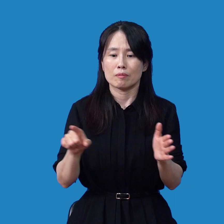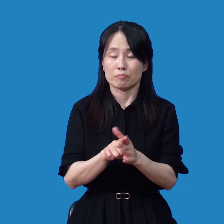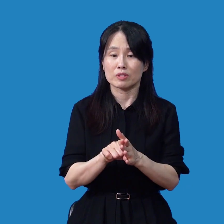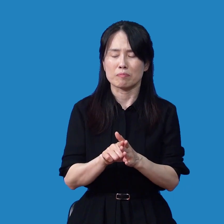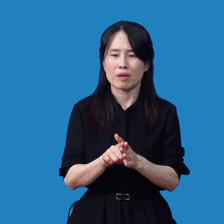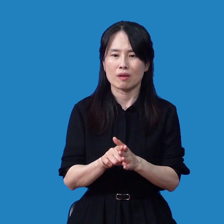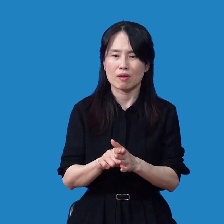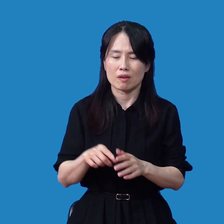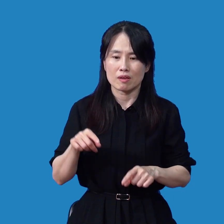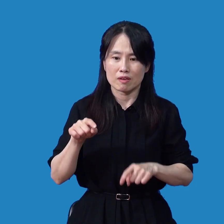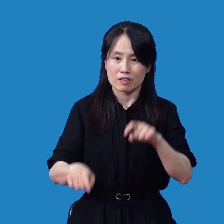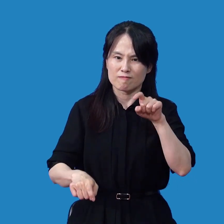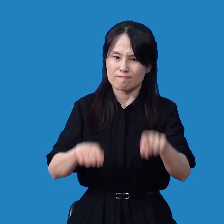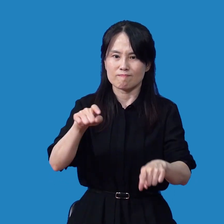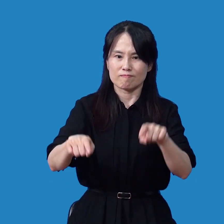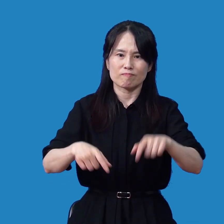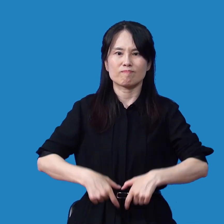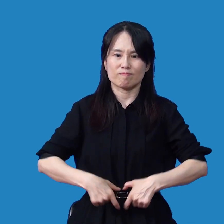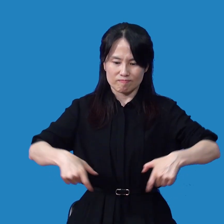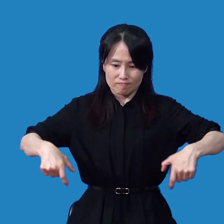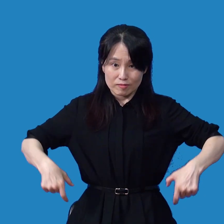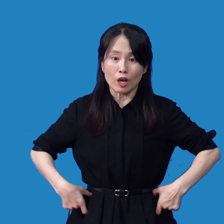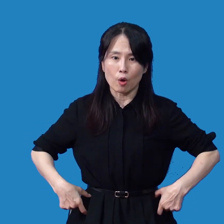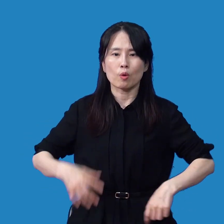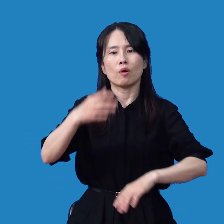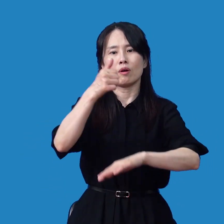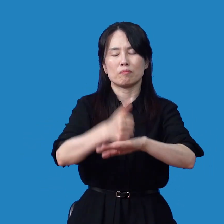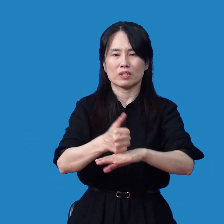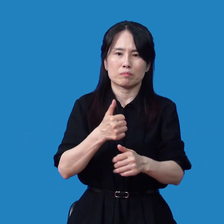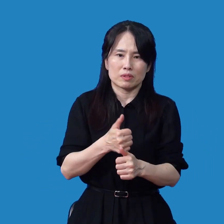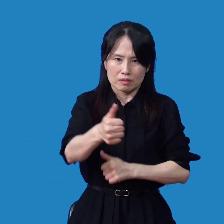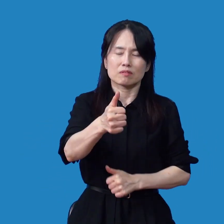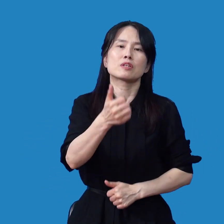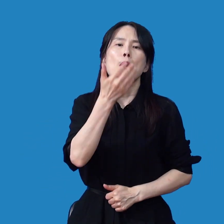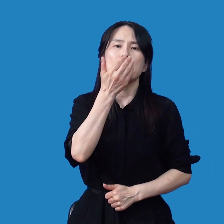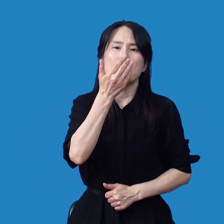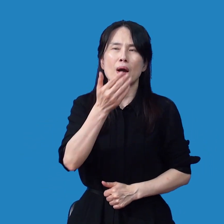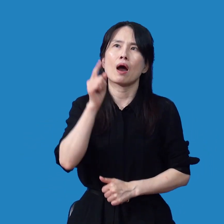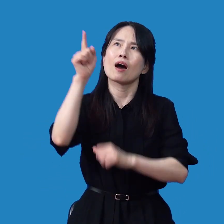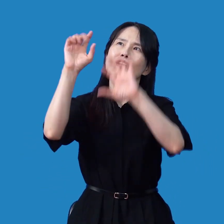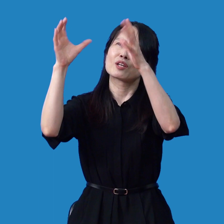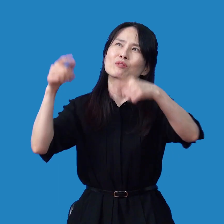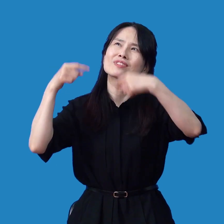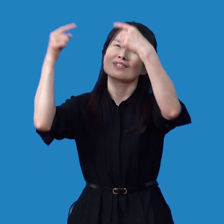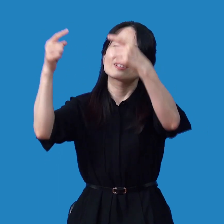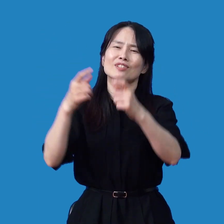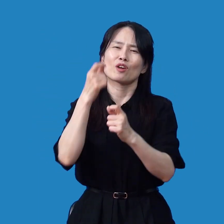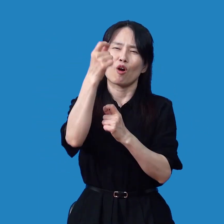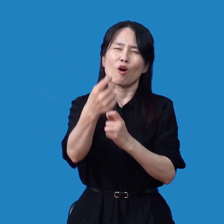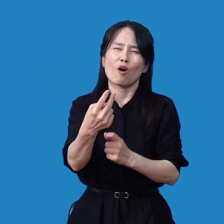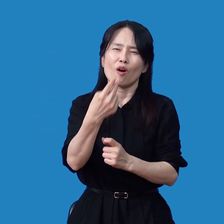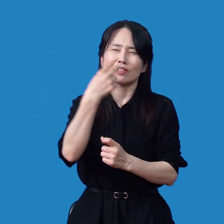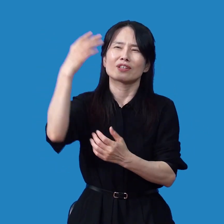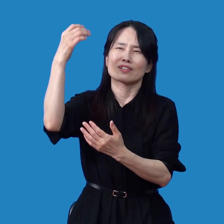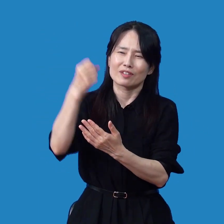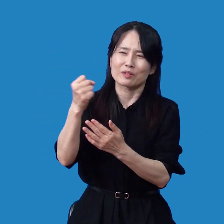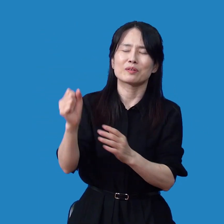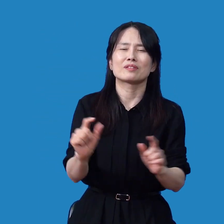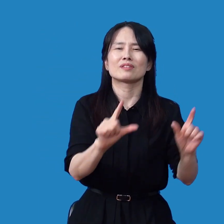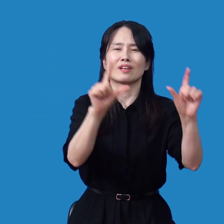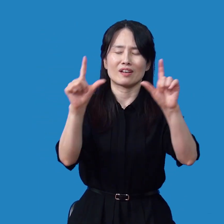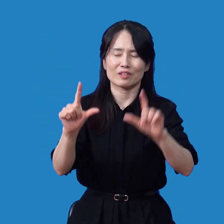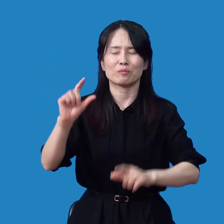당당하게 걸어갈 것이고 마침내 승리할 것입니다. 천국에 들어가서 영생을 누리게 될